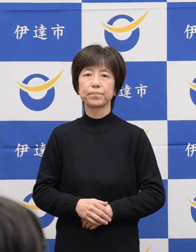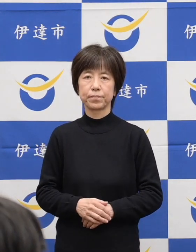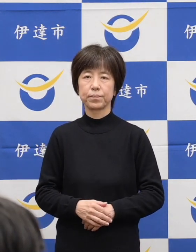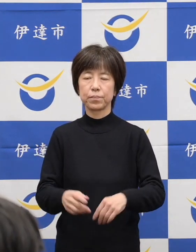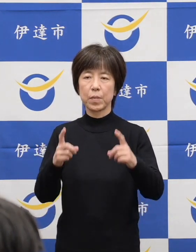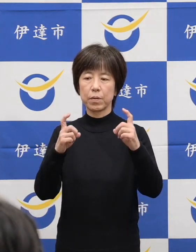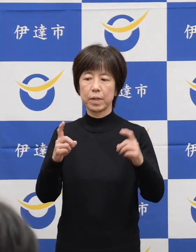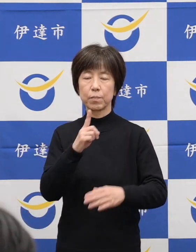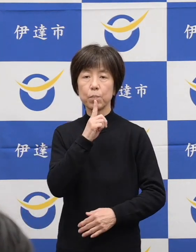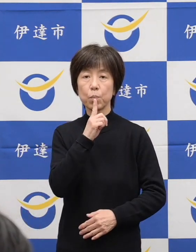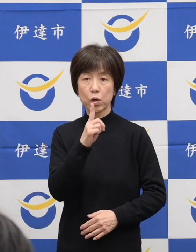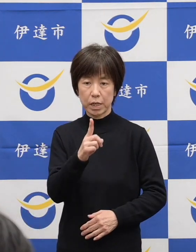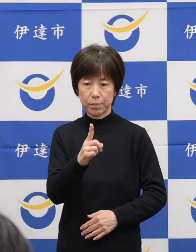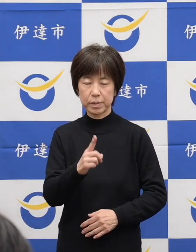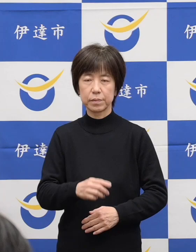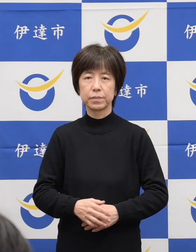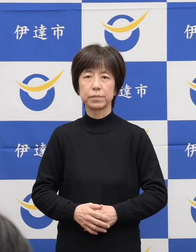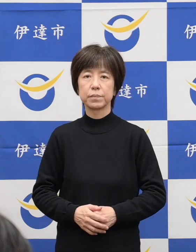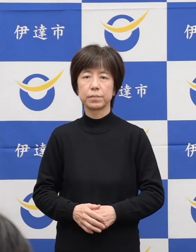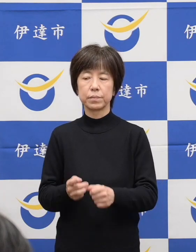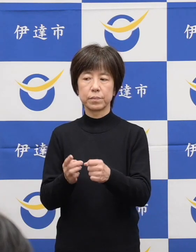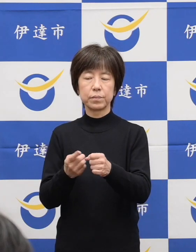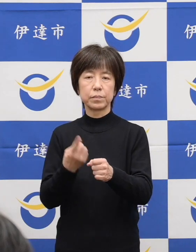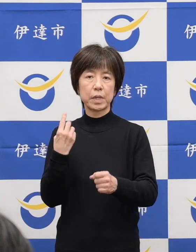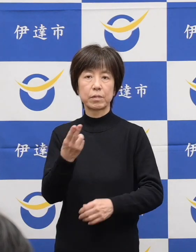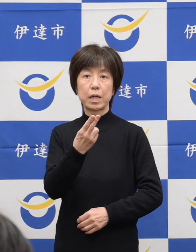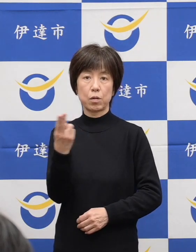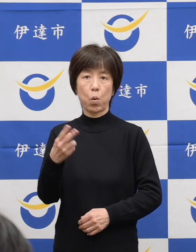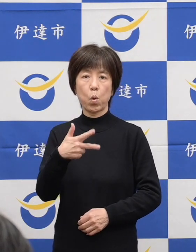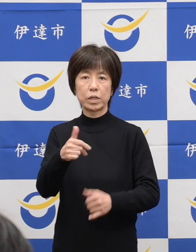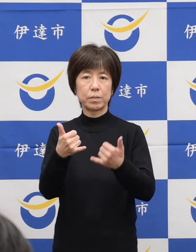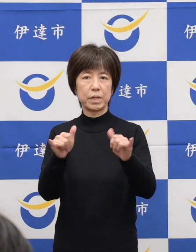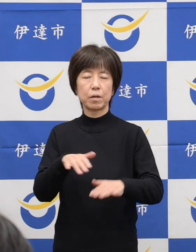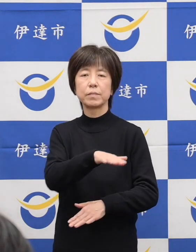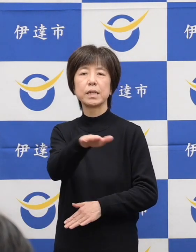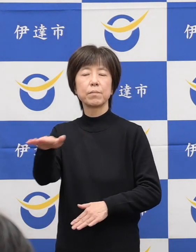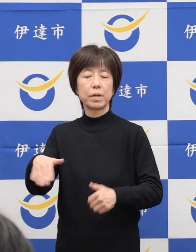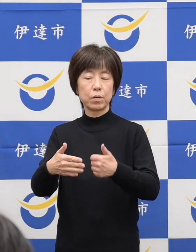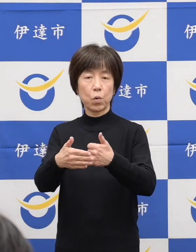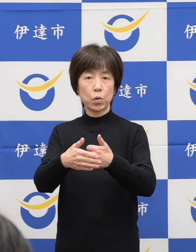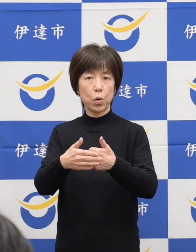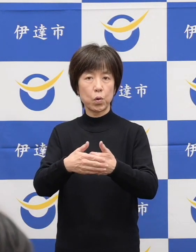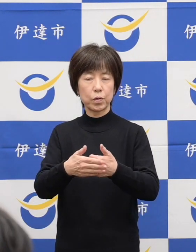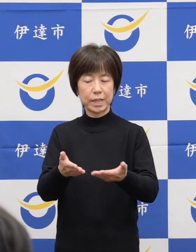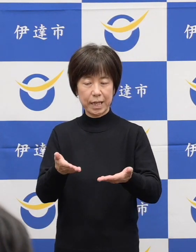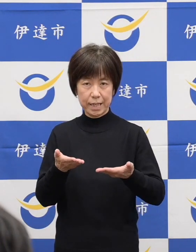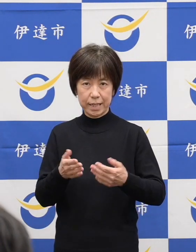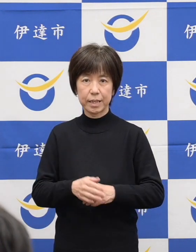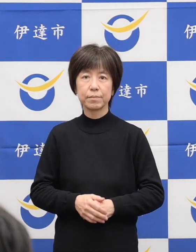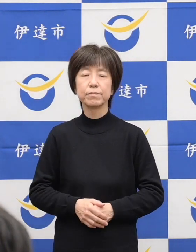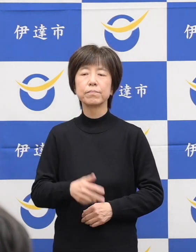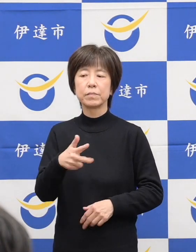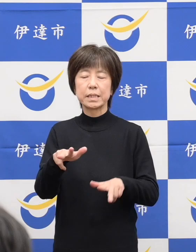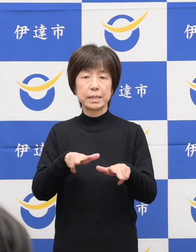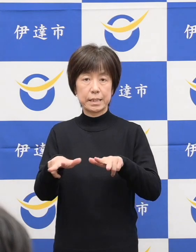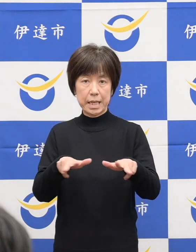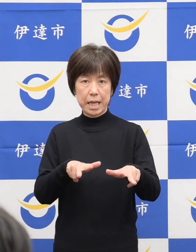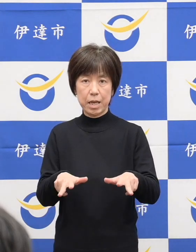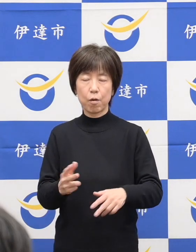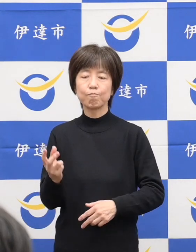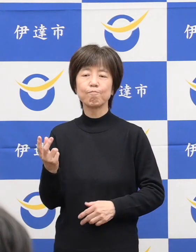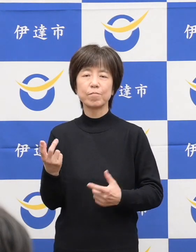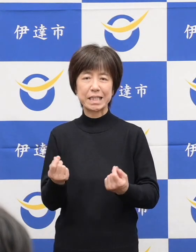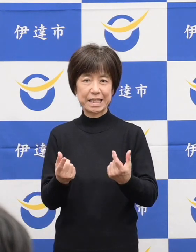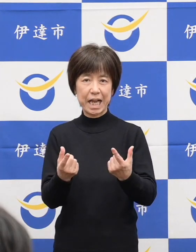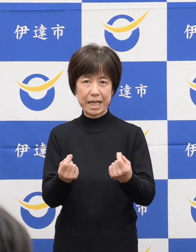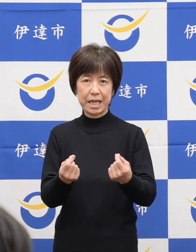挨拶を申し上げます。昨年度は市民の皆様のご協力によりまして市政をしっかり前に進